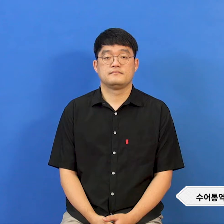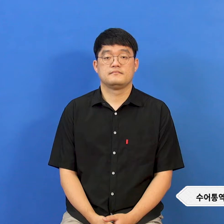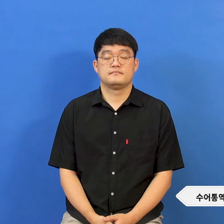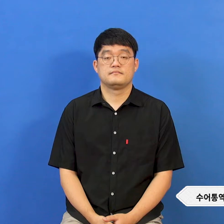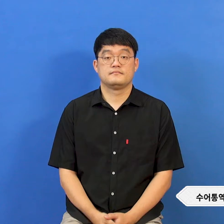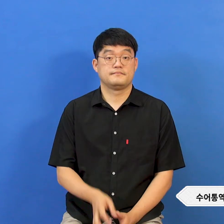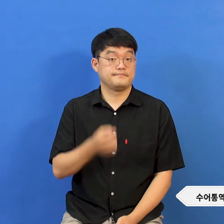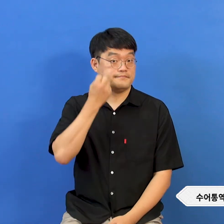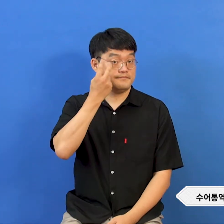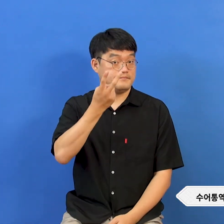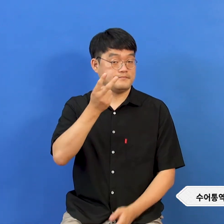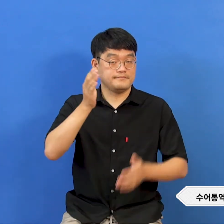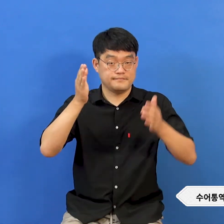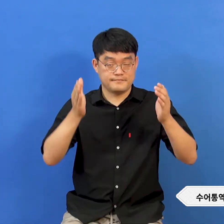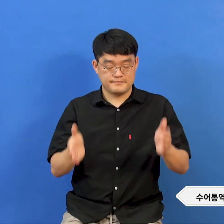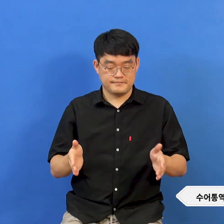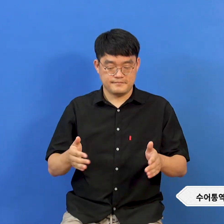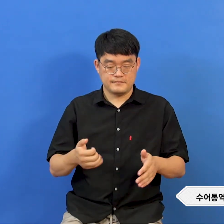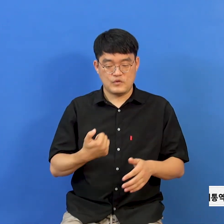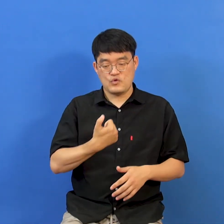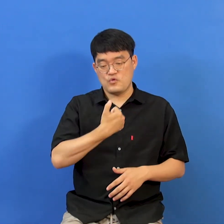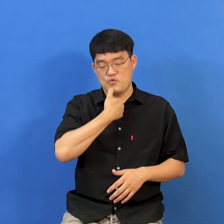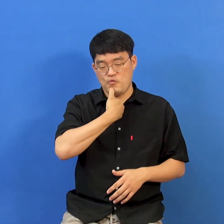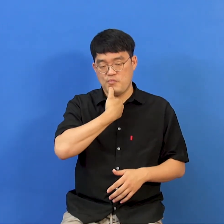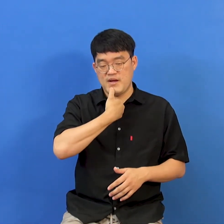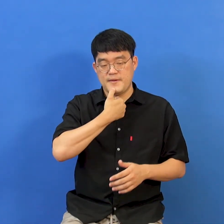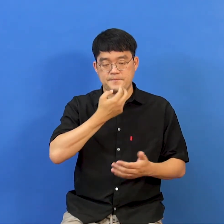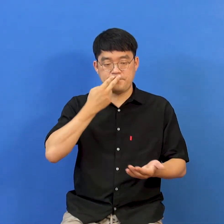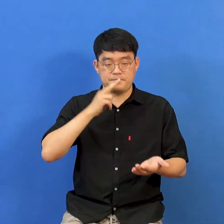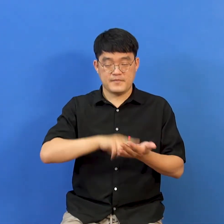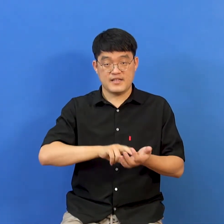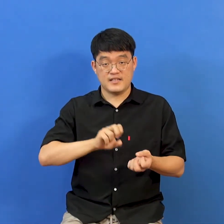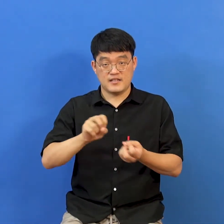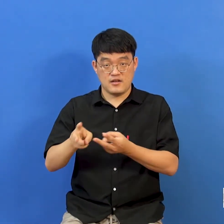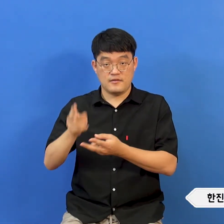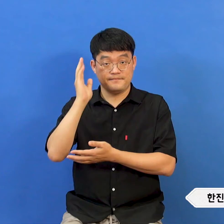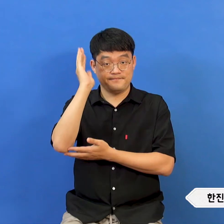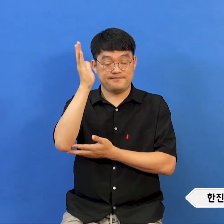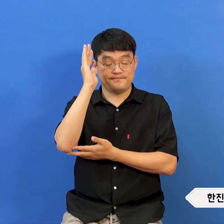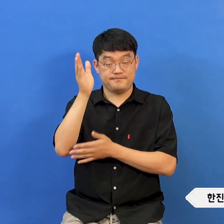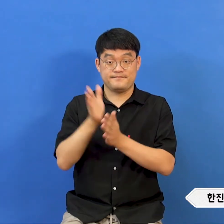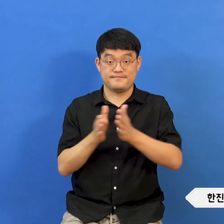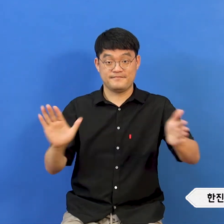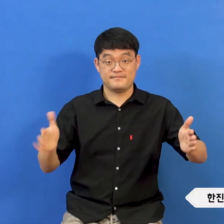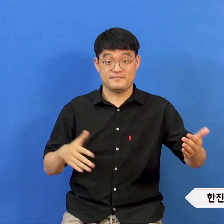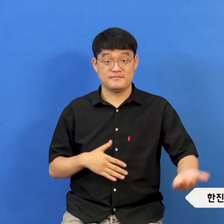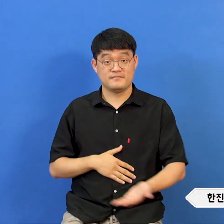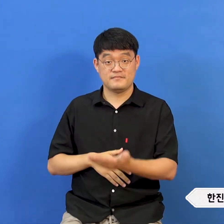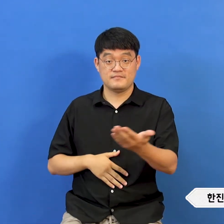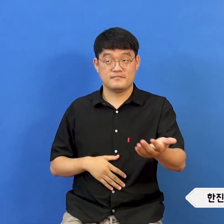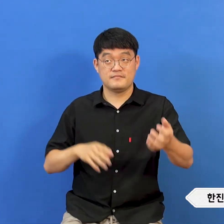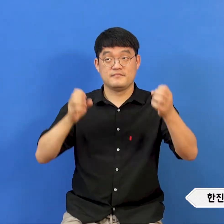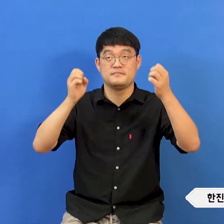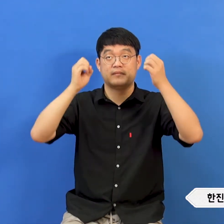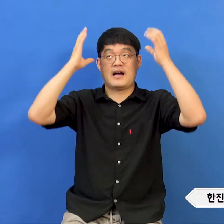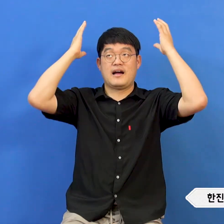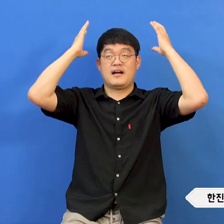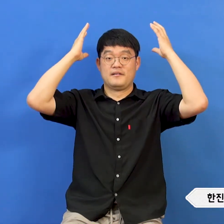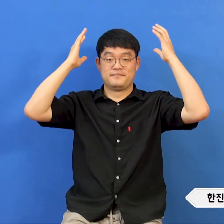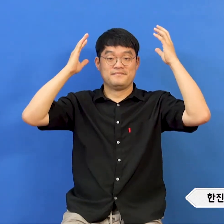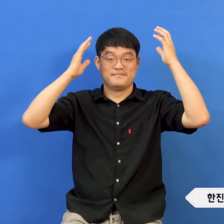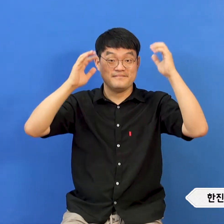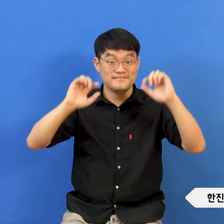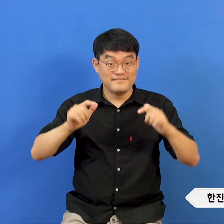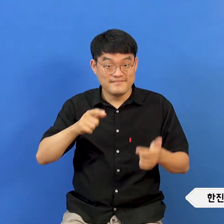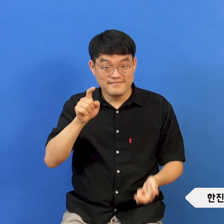두 달 만에 로마서 강해를 재개합니다. 다 잊어버린 것은 아니시지요?